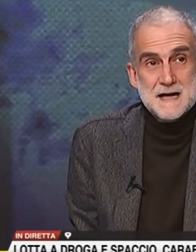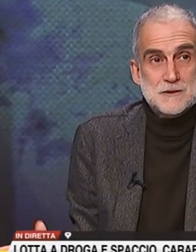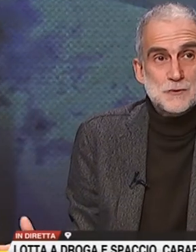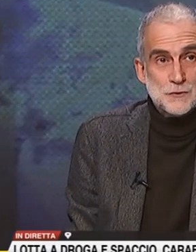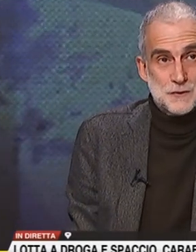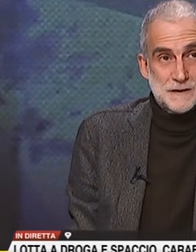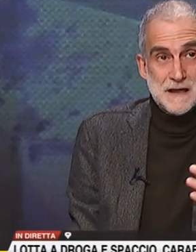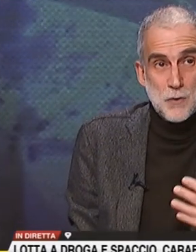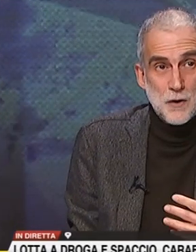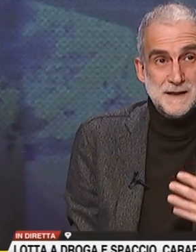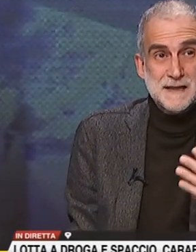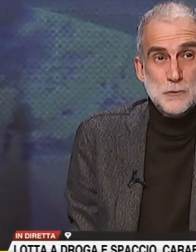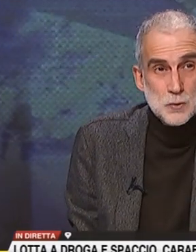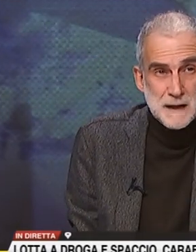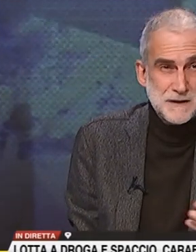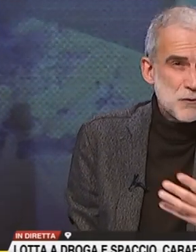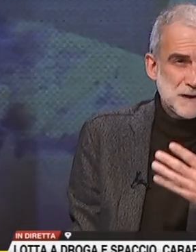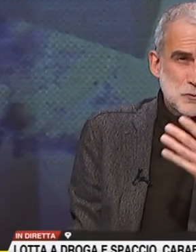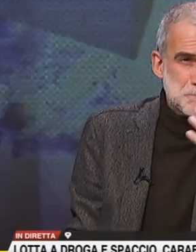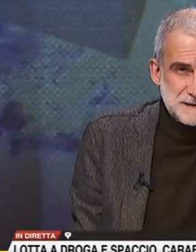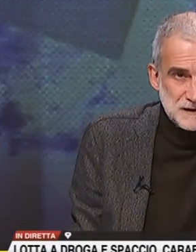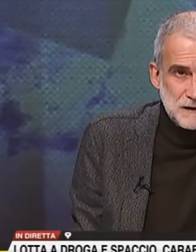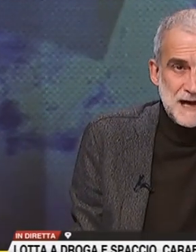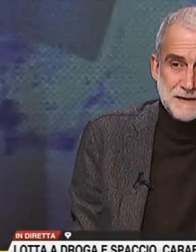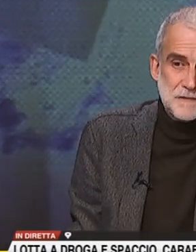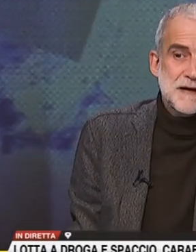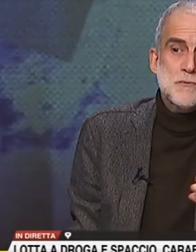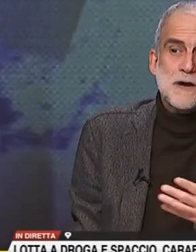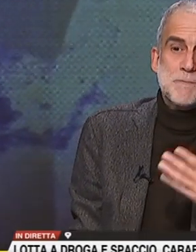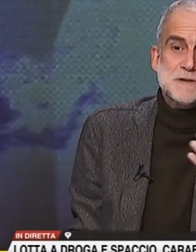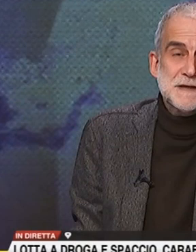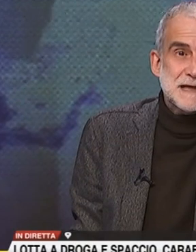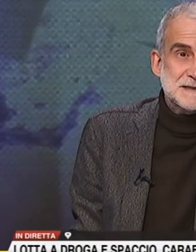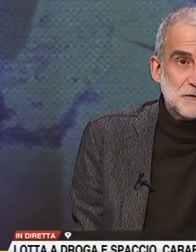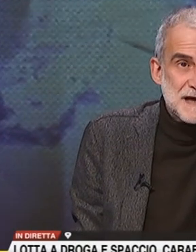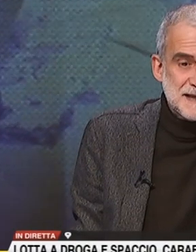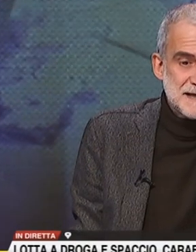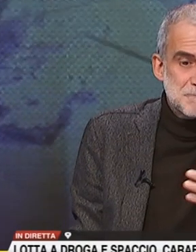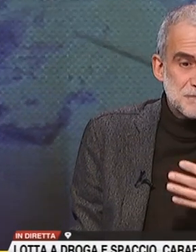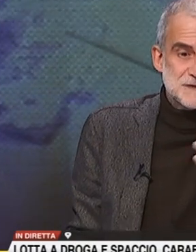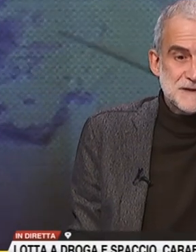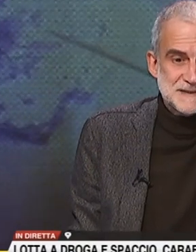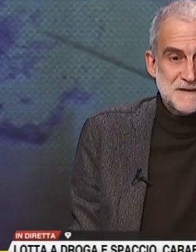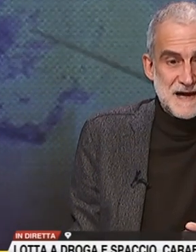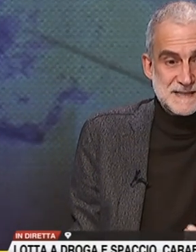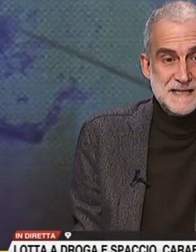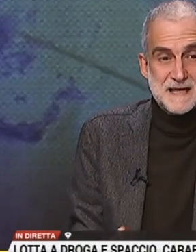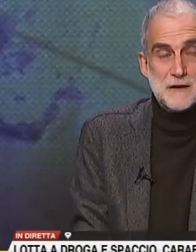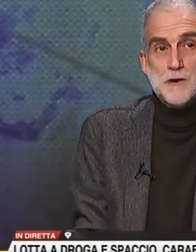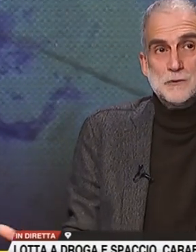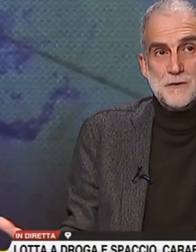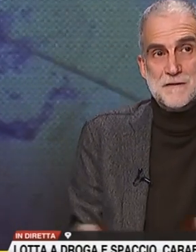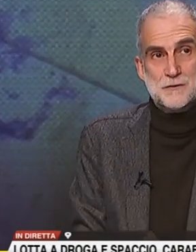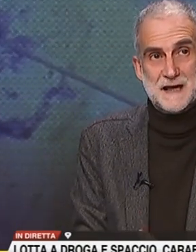tranquillità. Sono dei luoghi di cura particolari dove uno ha la possibilità di trovare professionisti diversi